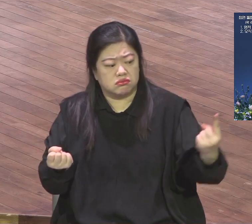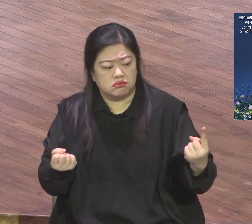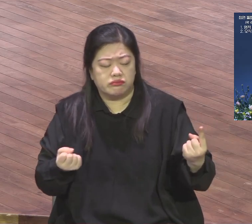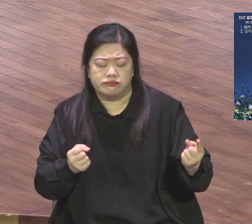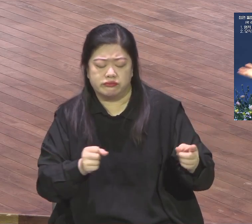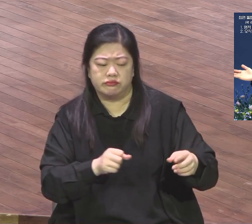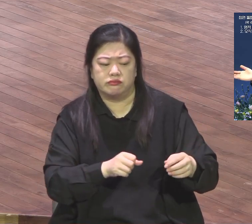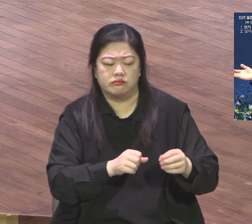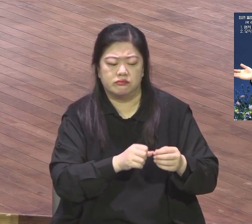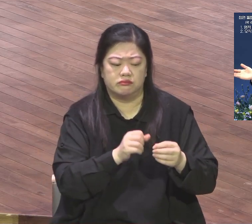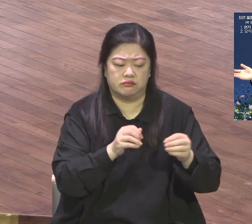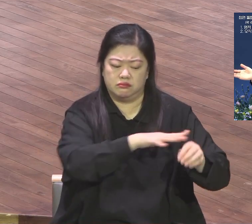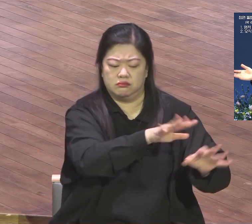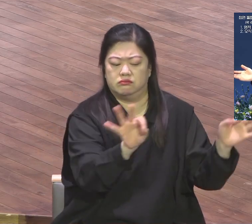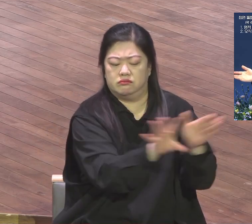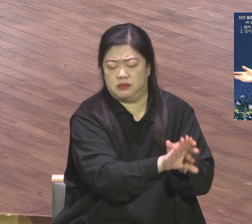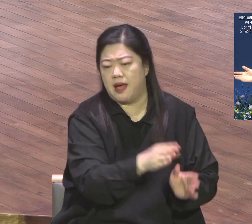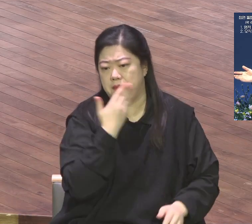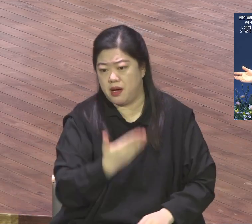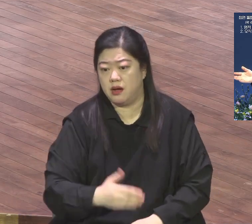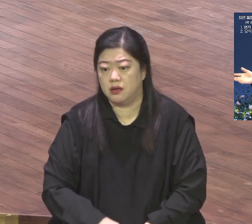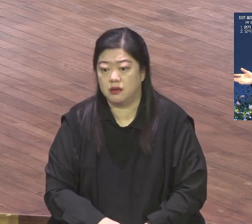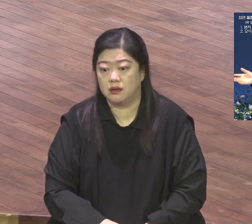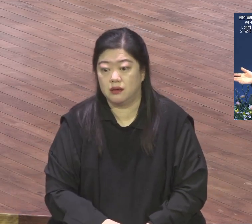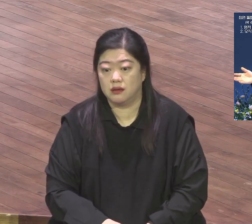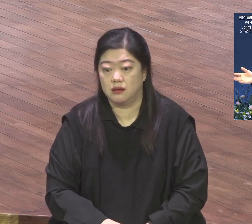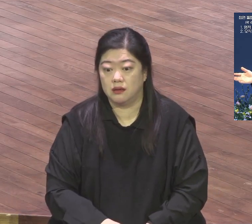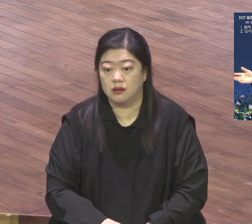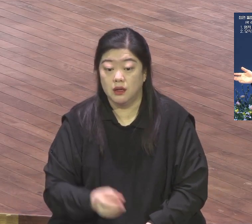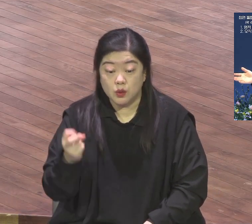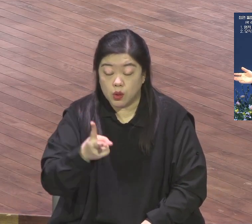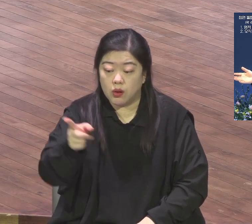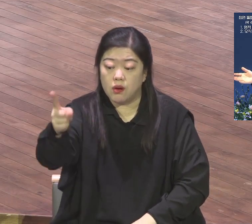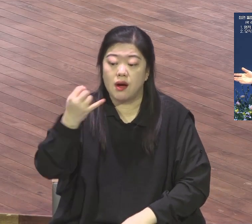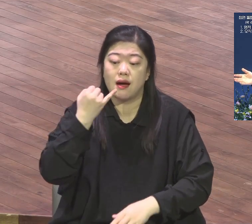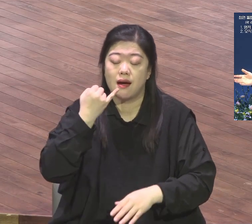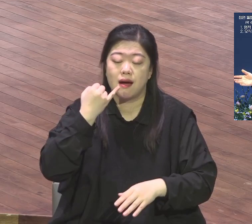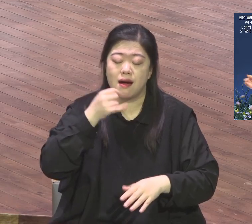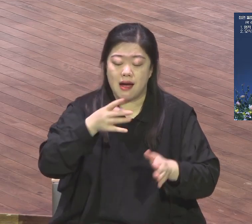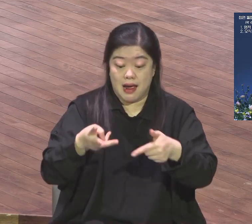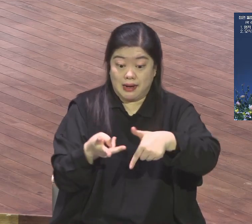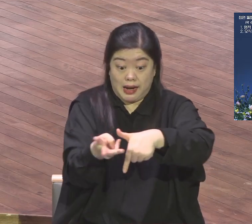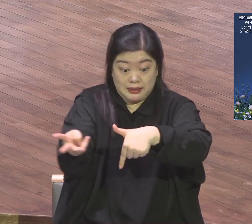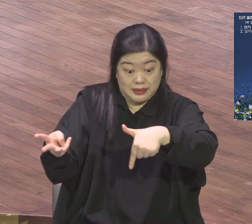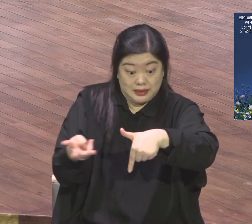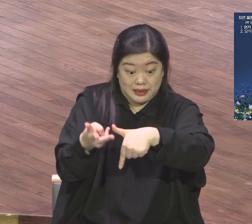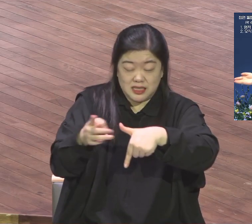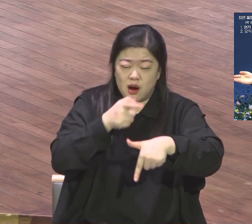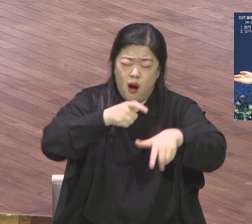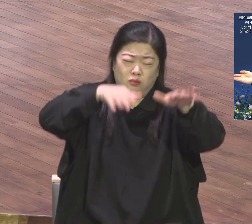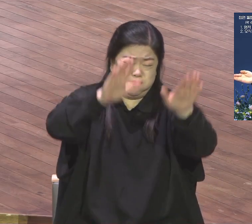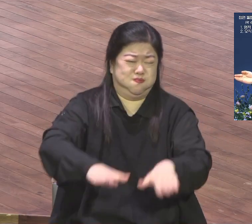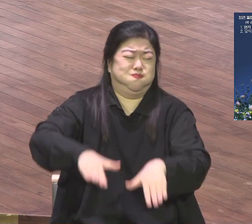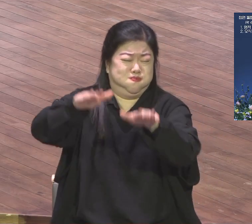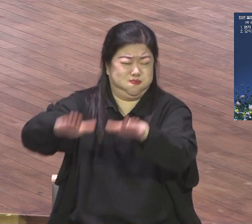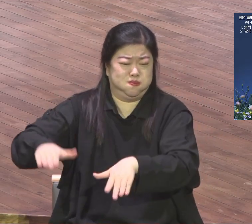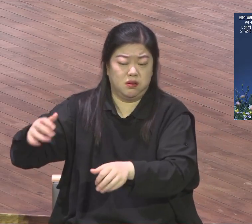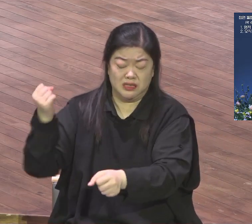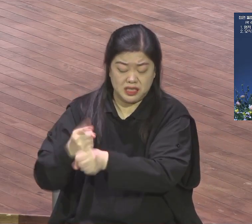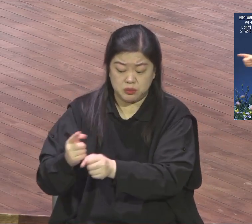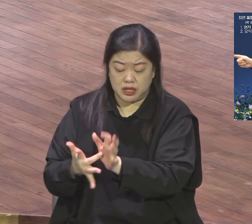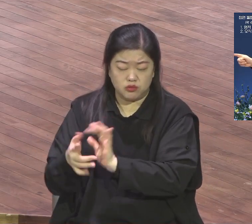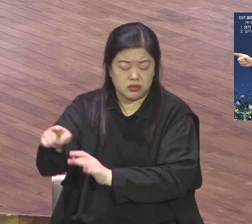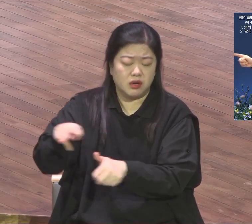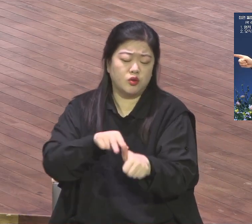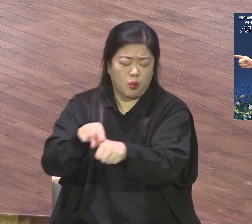저편으로 건너가자 하신 분이 누구냐? 예수님이세요. 그 예수님이 말씀하셨다. 예수님이